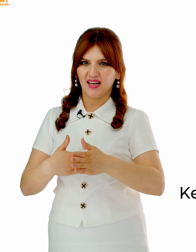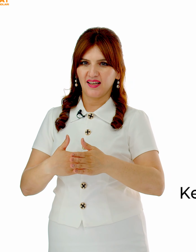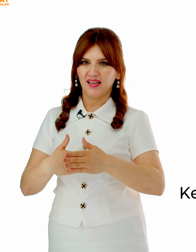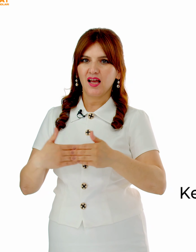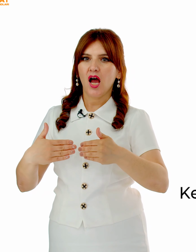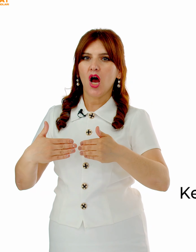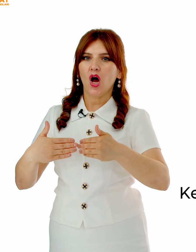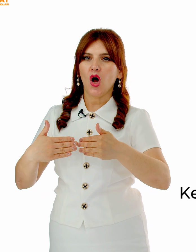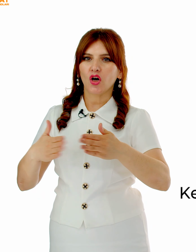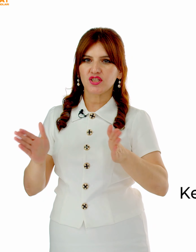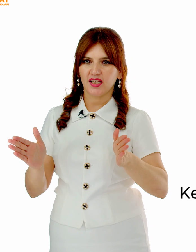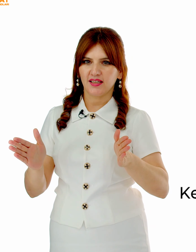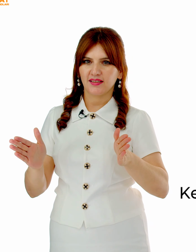eshiklarini ochadi.